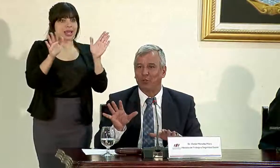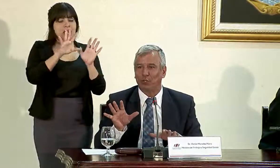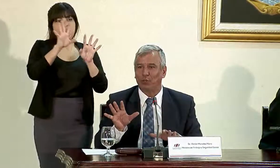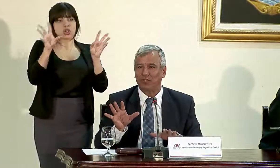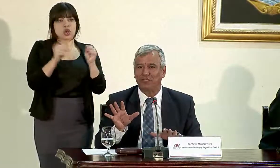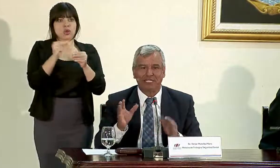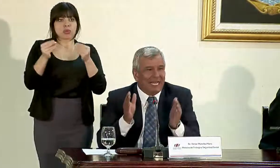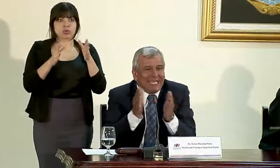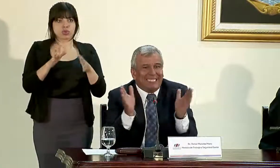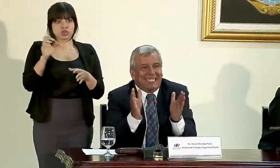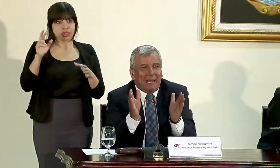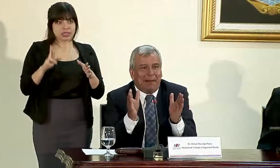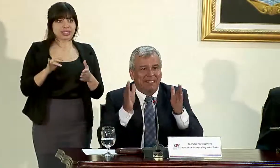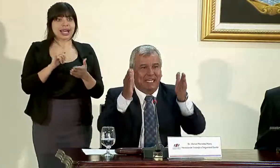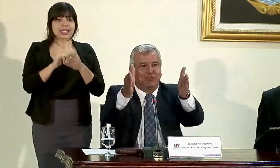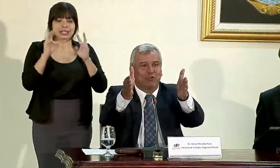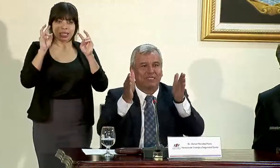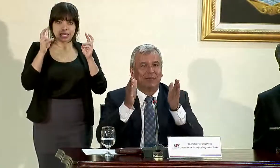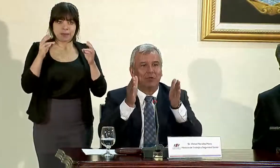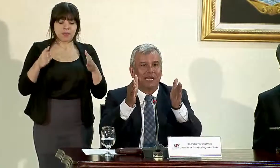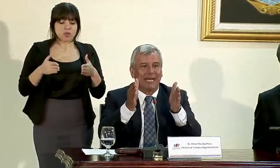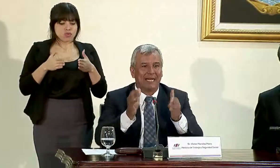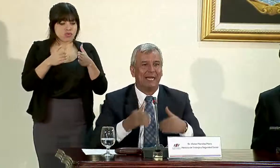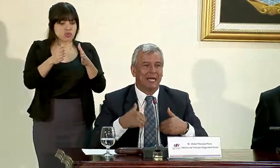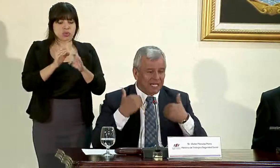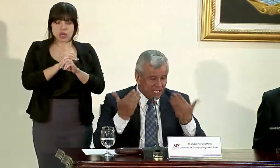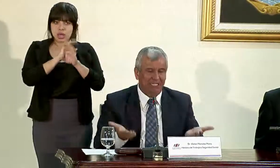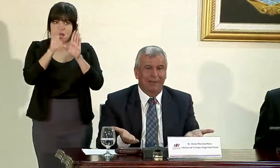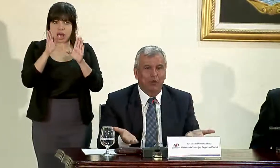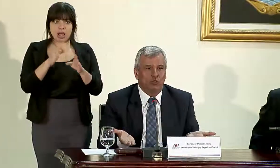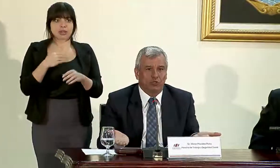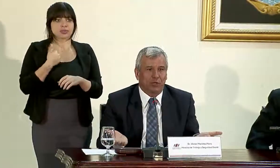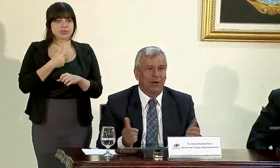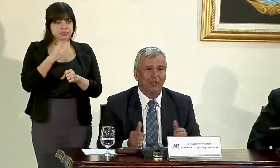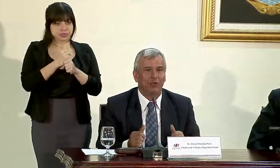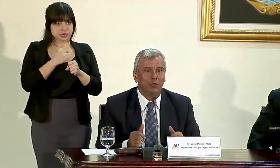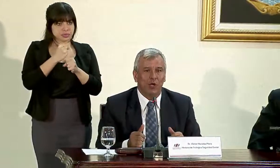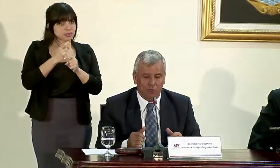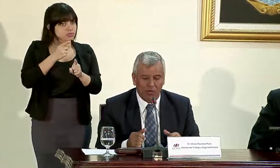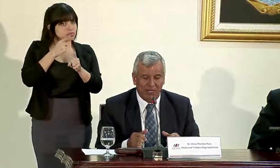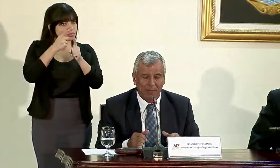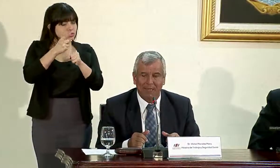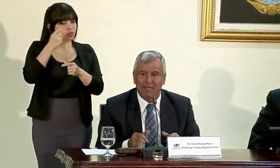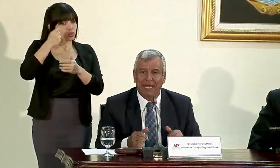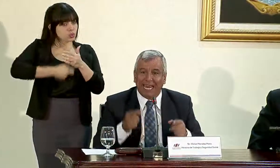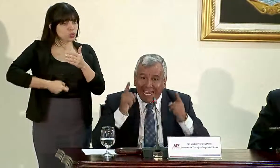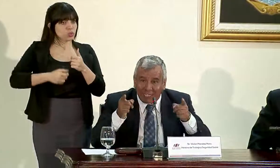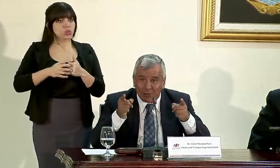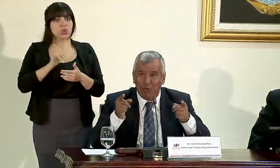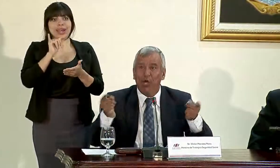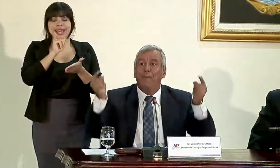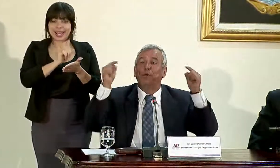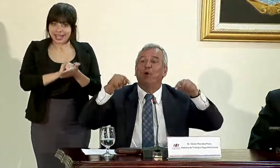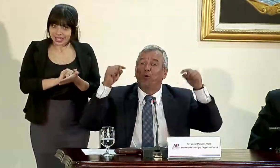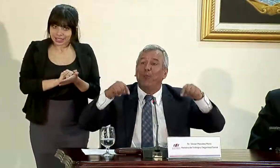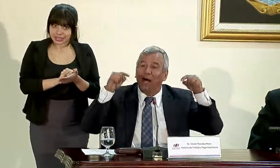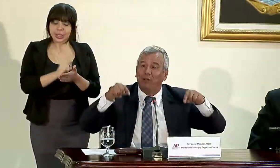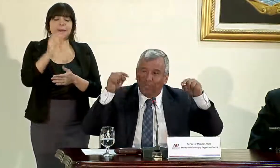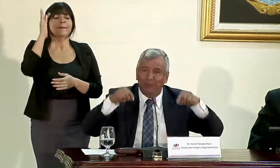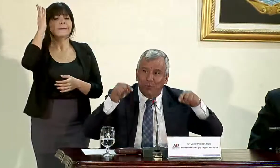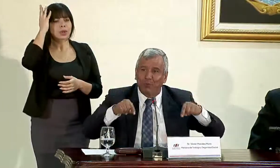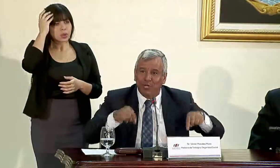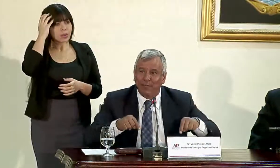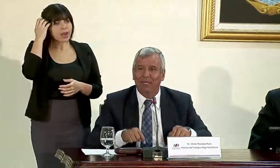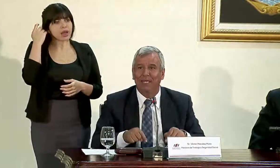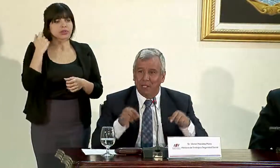aparato productivo costarricense. Ese es el tema, así la ruta está muy clara y estamos nosotros trabajando fuertemente en eso,